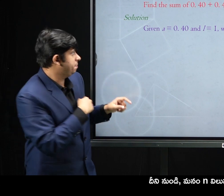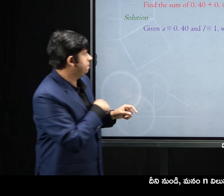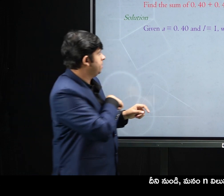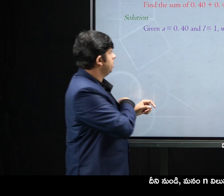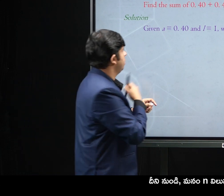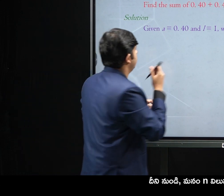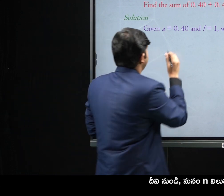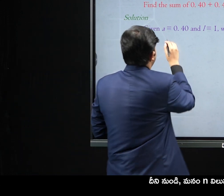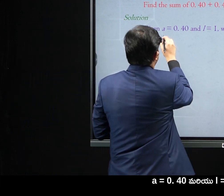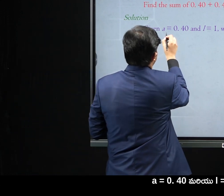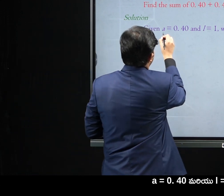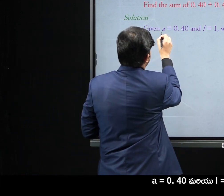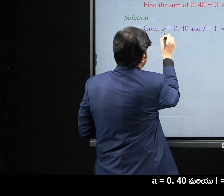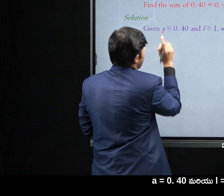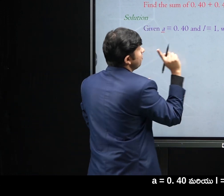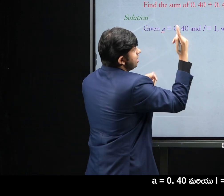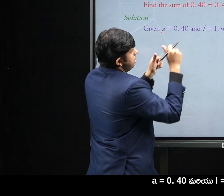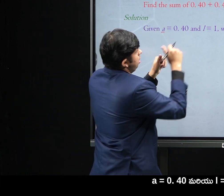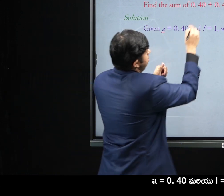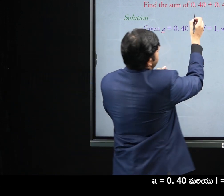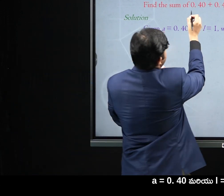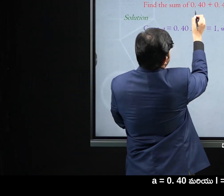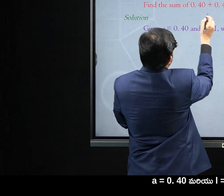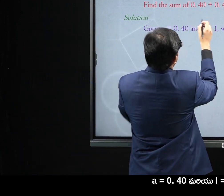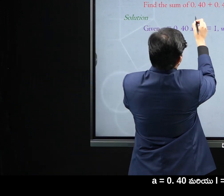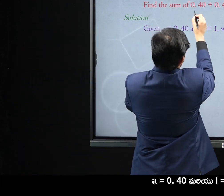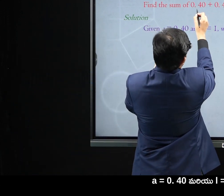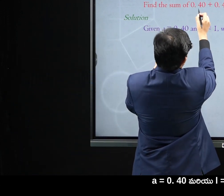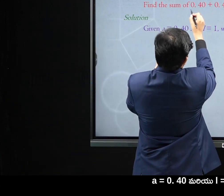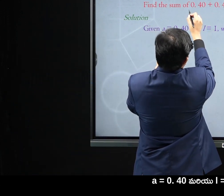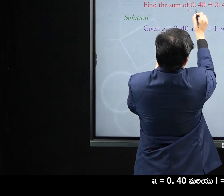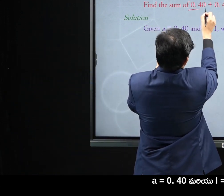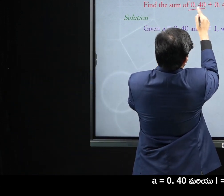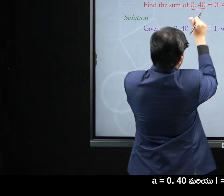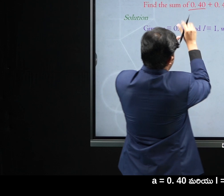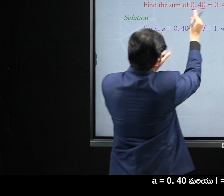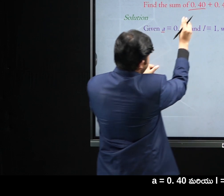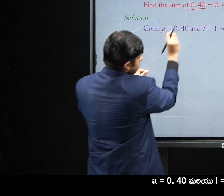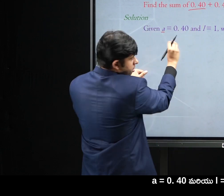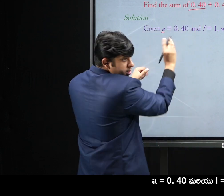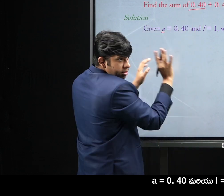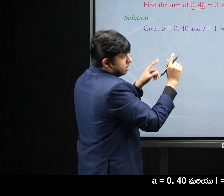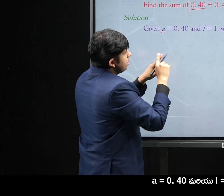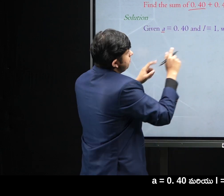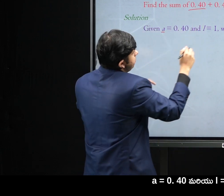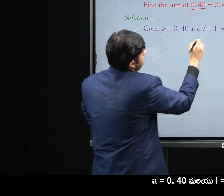విలువను కనుగొనవచ్చు. a ఈజ్ ఈక్వల్ టు 0.40 మరియు 1 ఈజ్ ఈక్వల్ టు 1